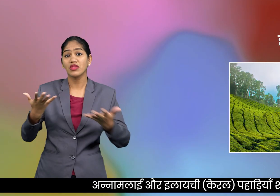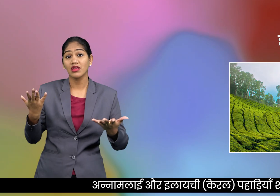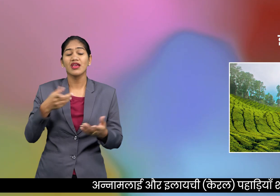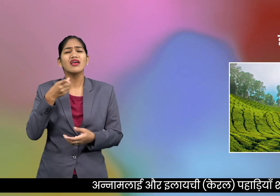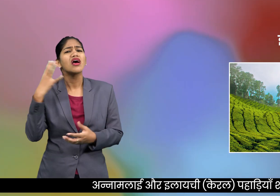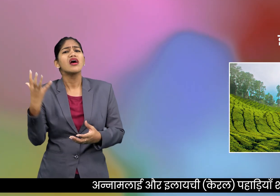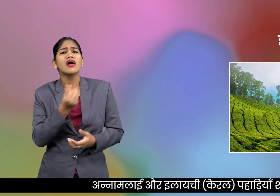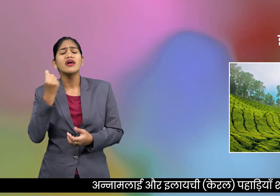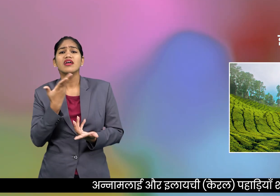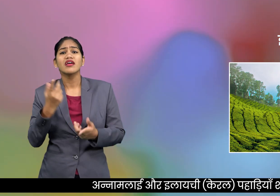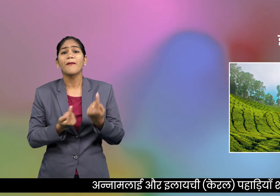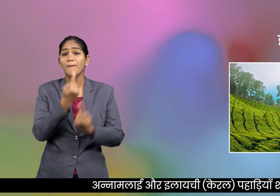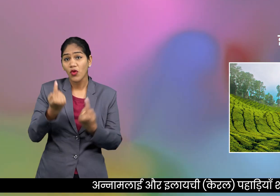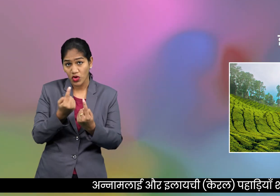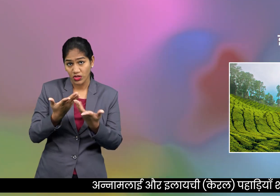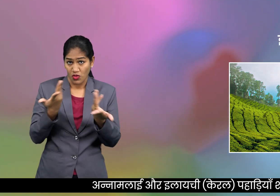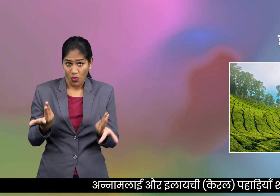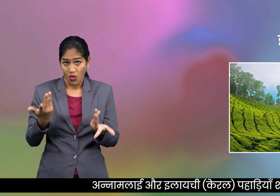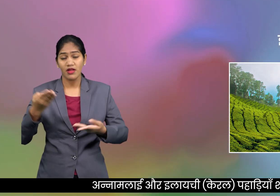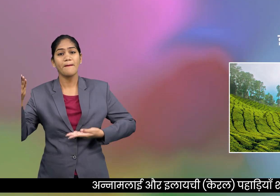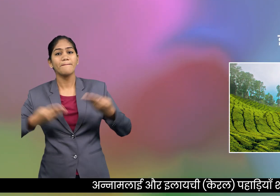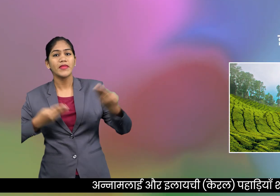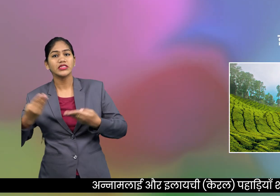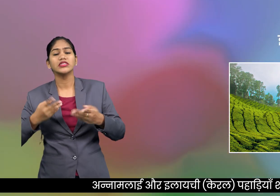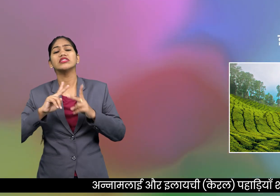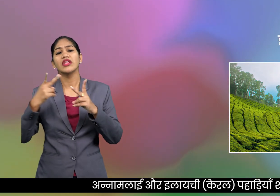अन्नामलाई और इलायची, केरल पहाड़ियाँ शामिल हैं।